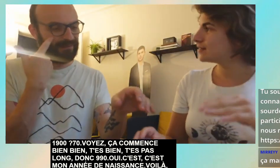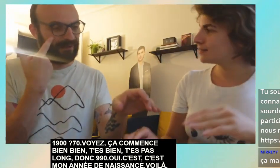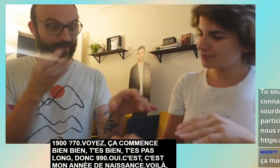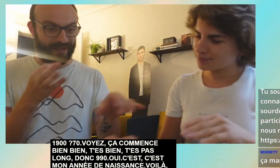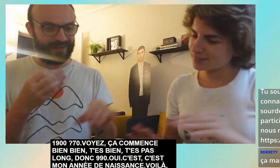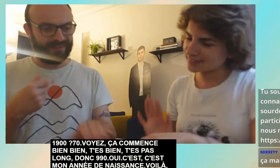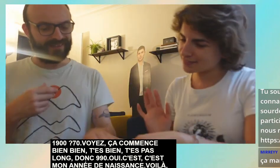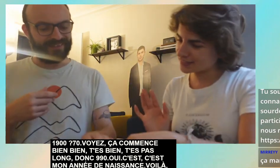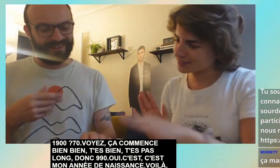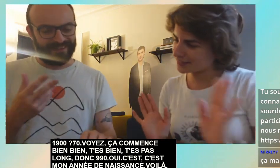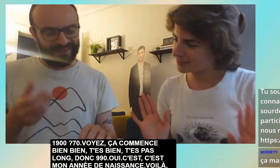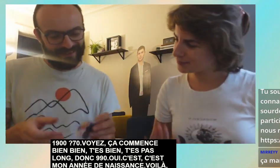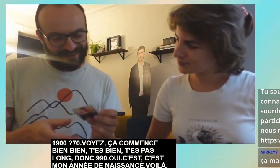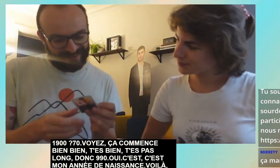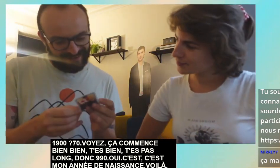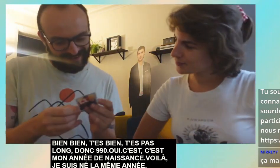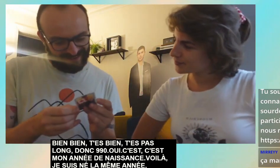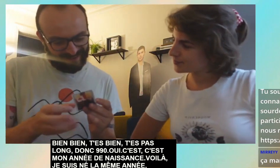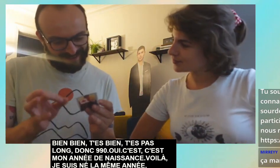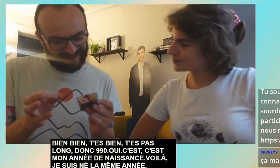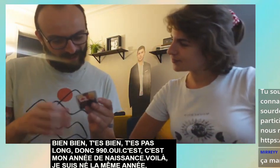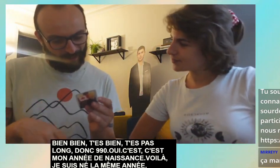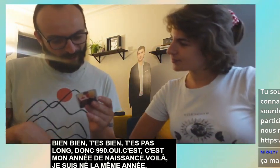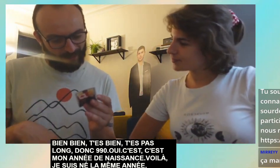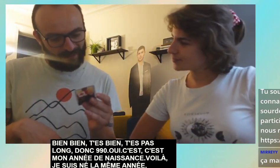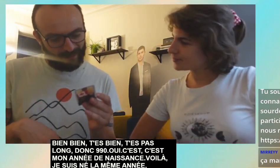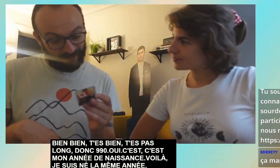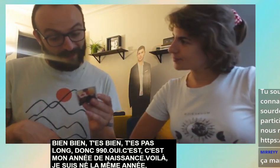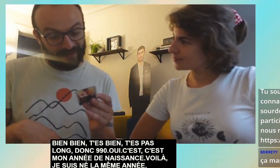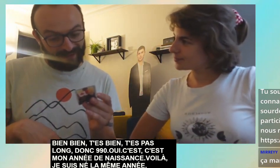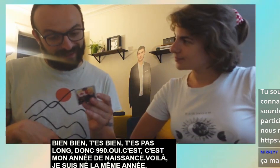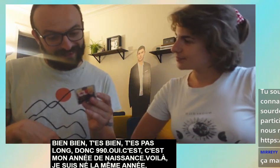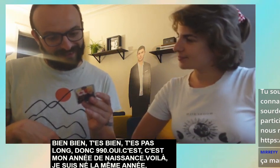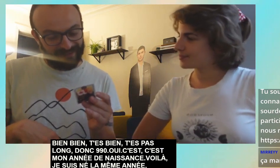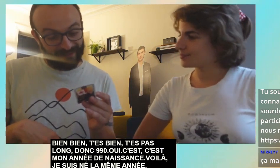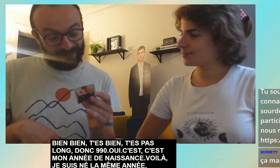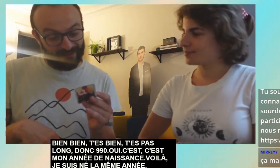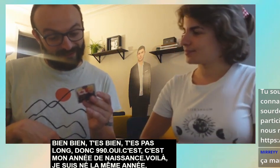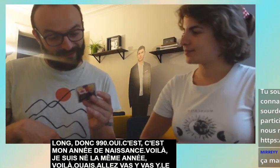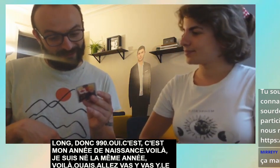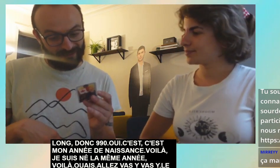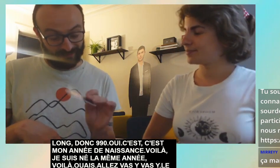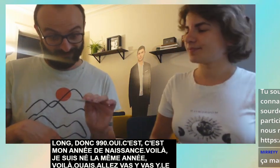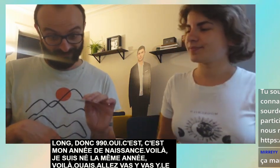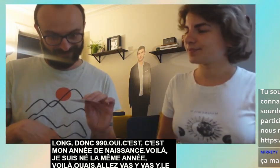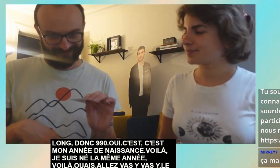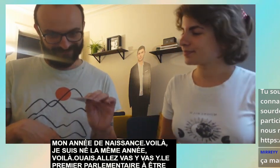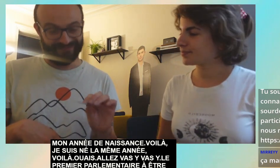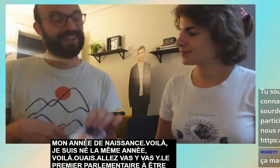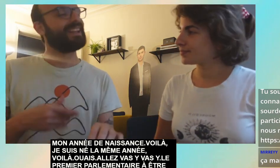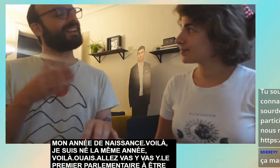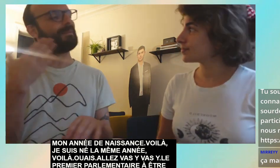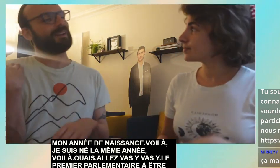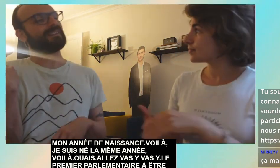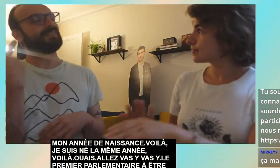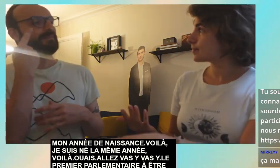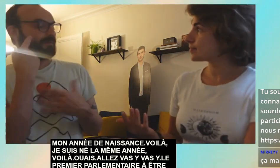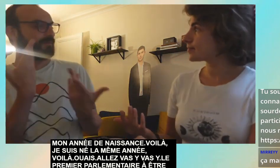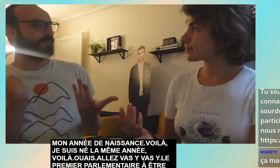voir. Ouais. Vas-y. Il est le premier parlementaire à être élu sourd au monde. C'est quand même récent, parce que du coup, moi